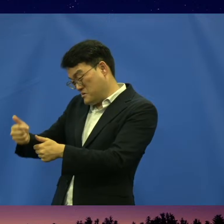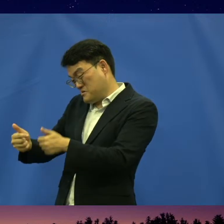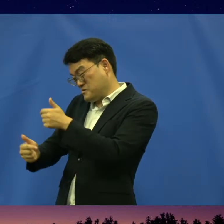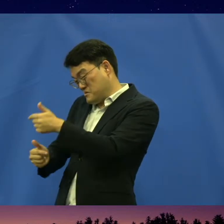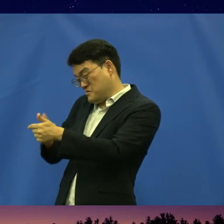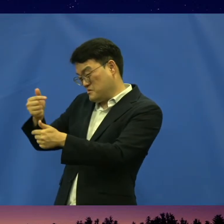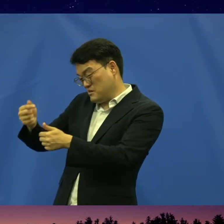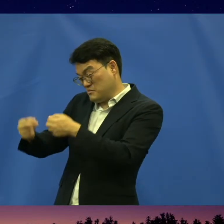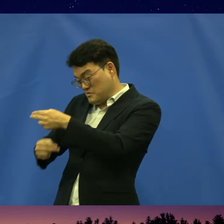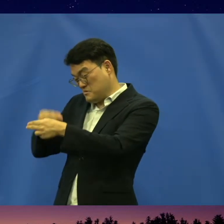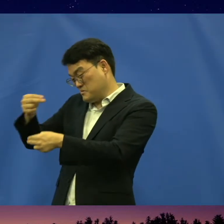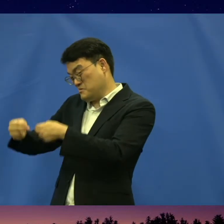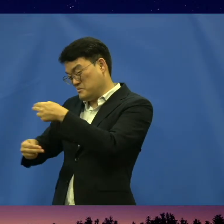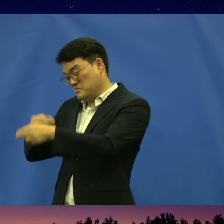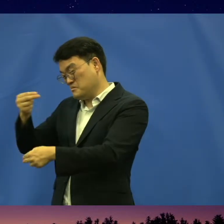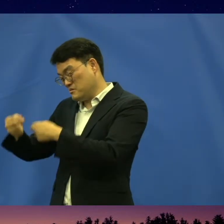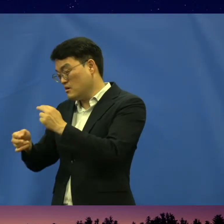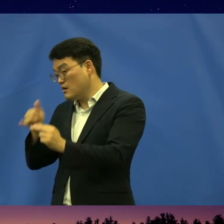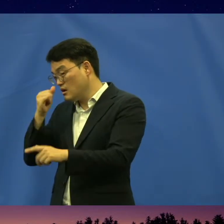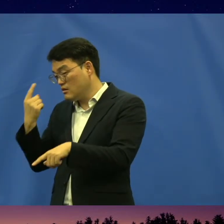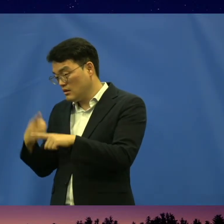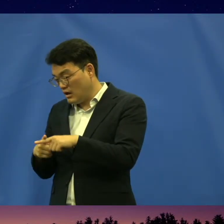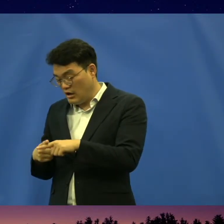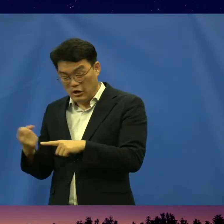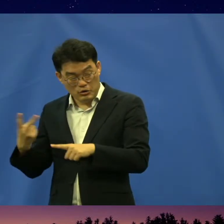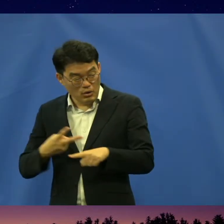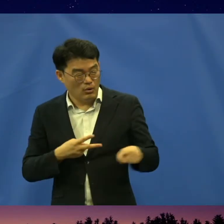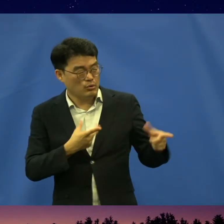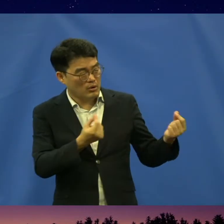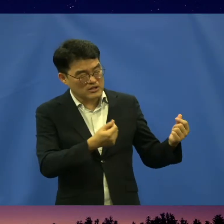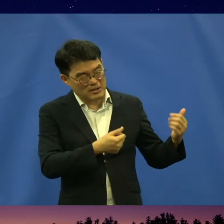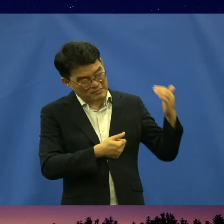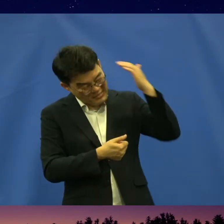그러나 흐지부지하게 다 끝이 나고 시작은 누구나 해요.